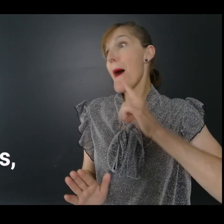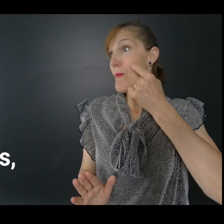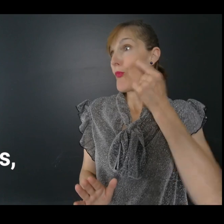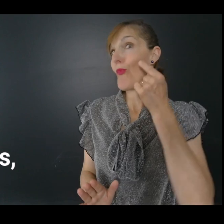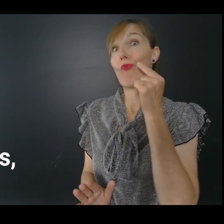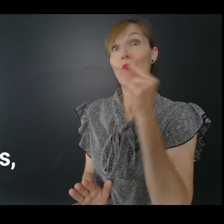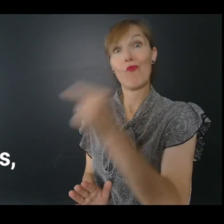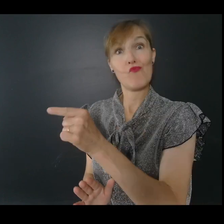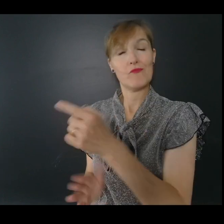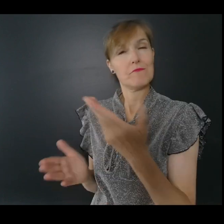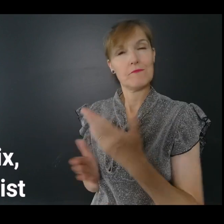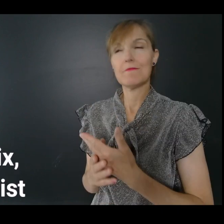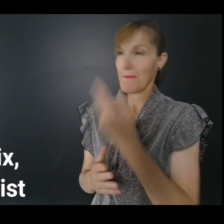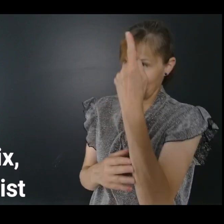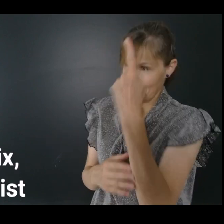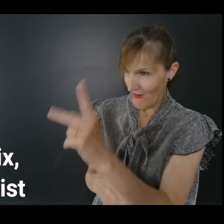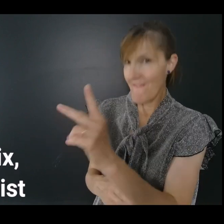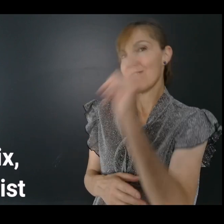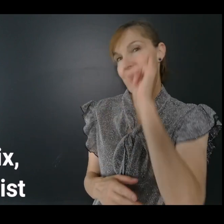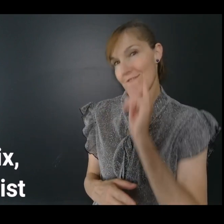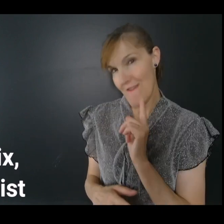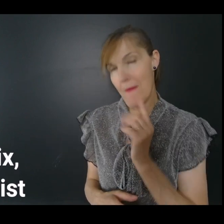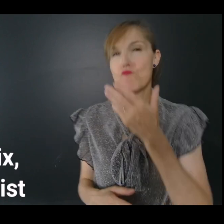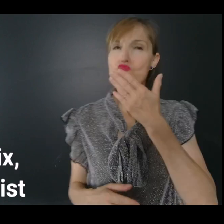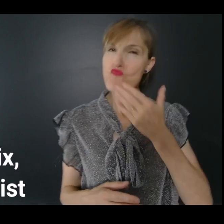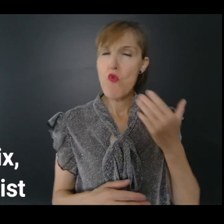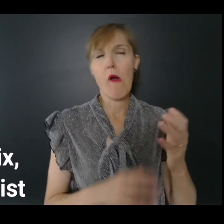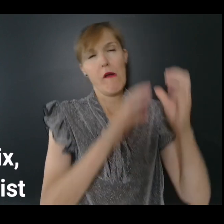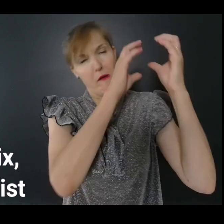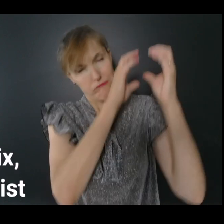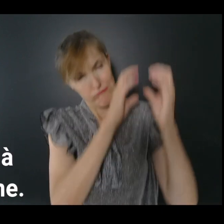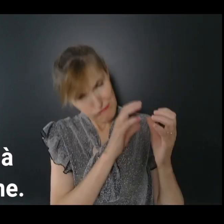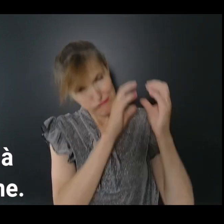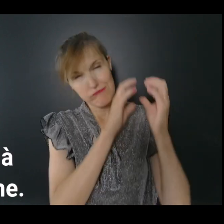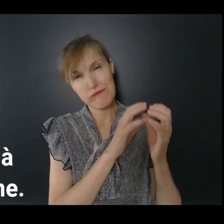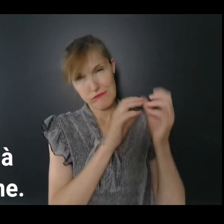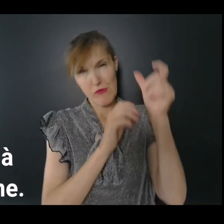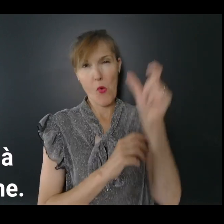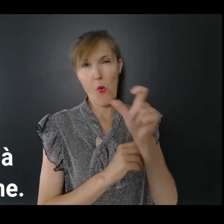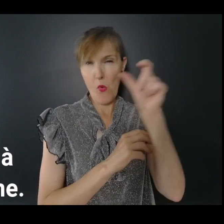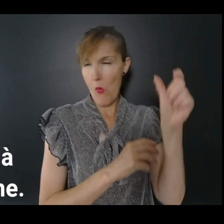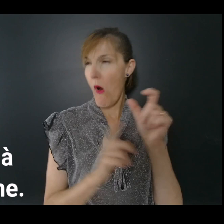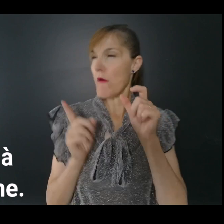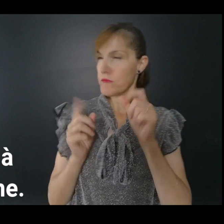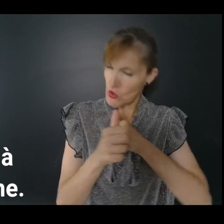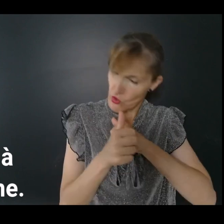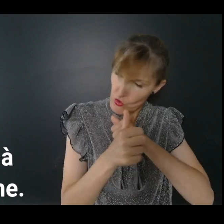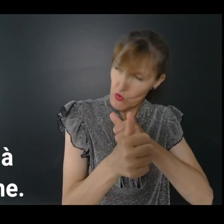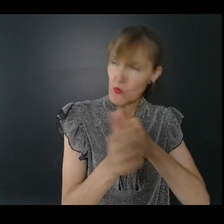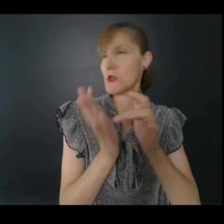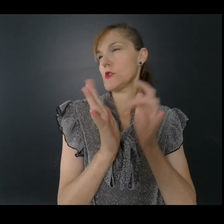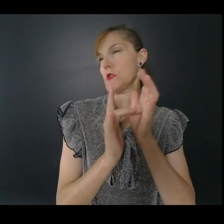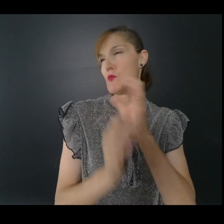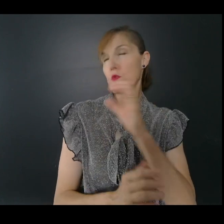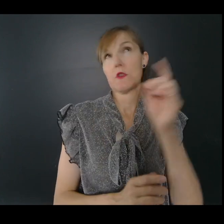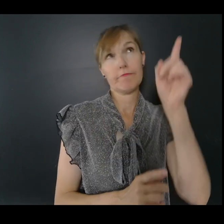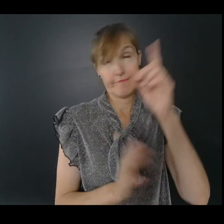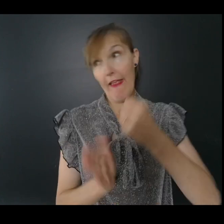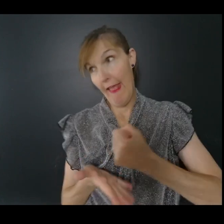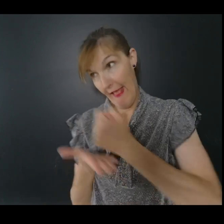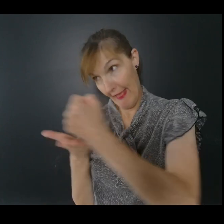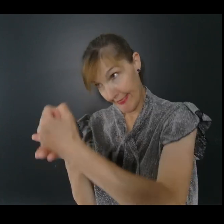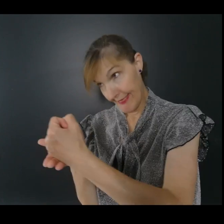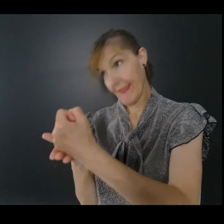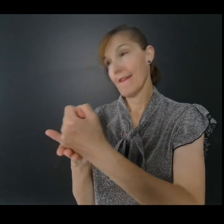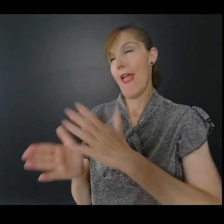c'est la vôtre. Prenez votre croix, suivez Jésus-Christ et il vous aidera à aimer votre femme. » Il avait